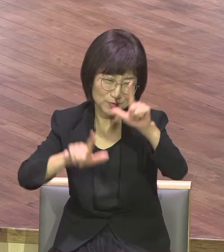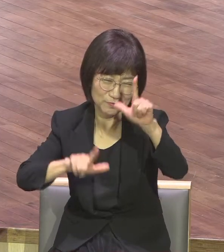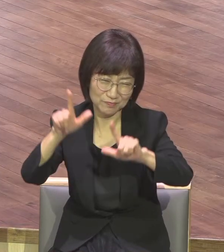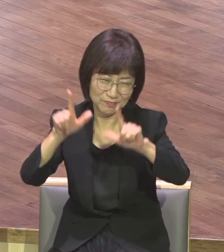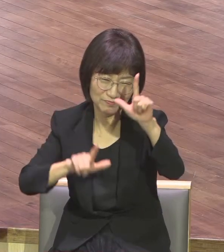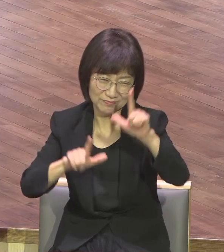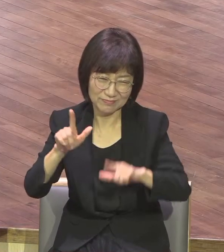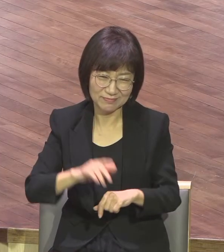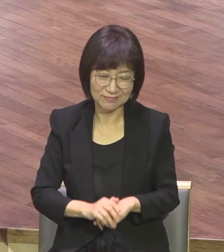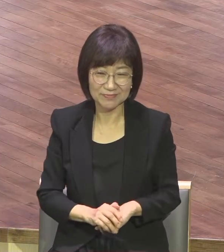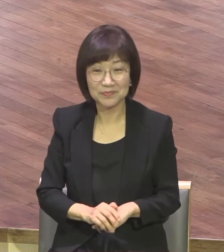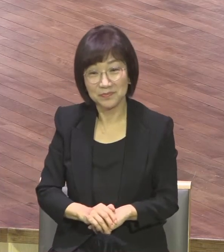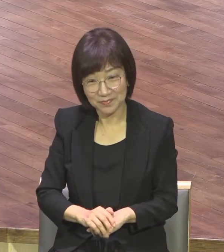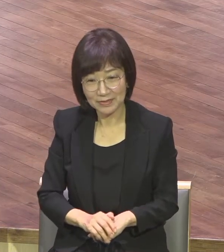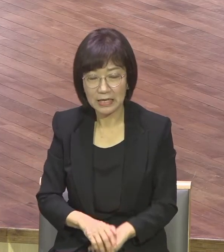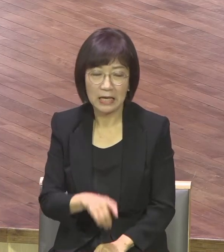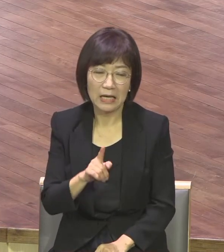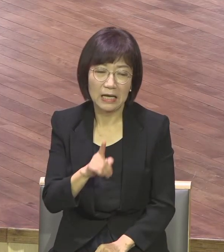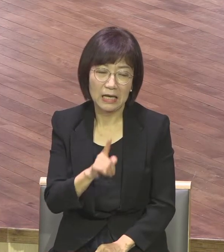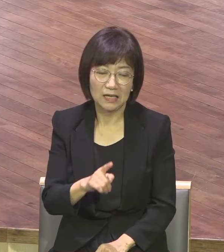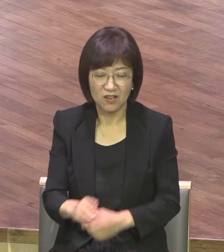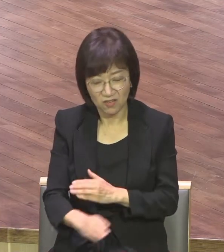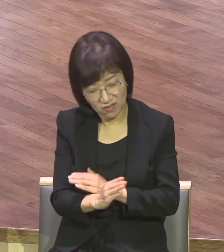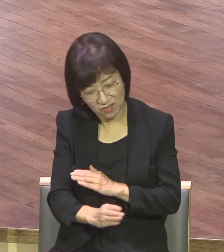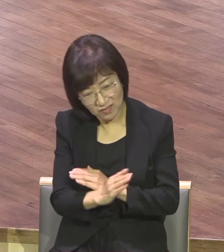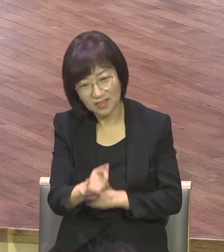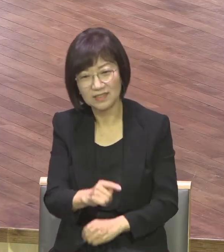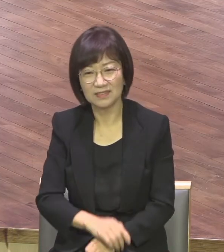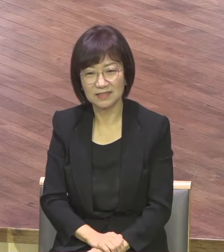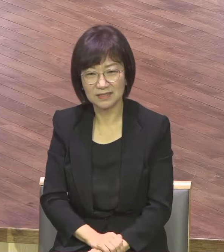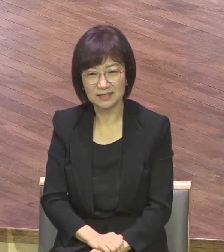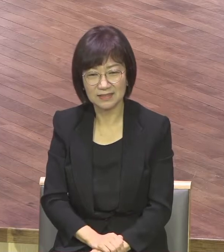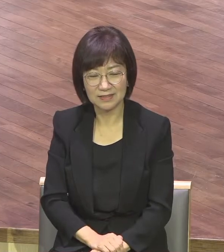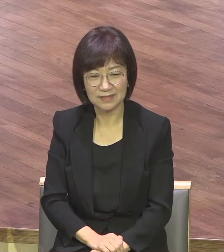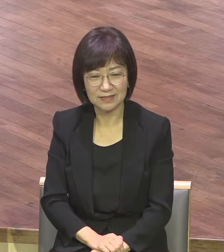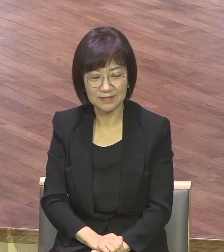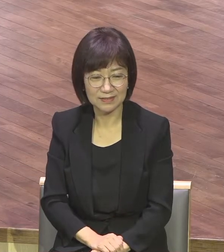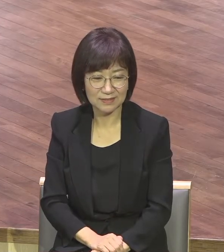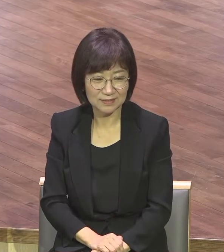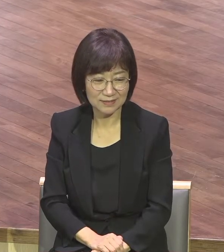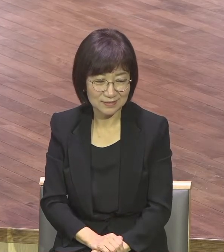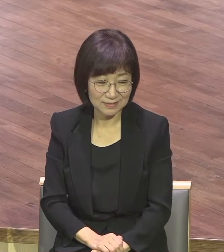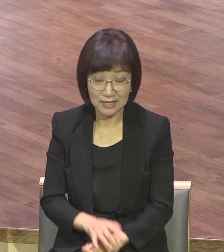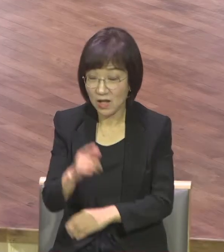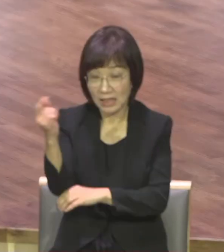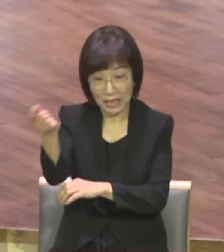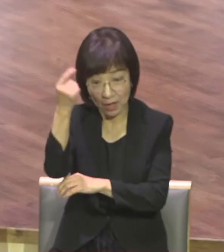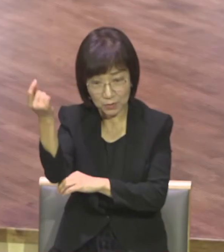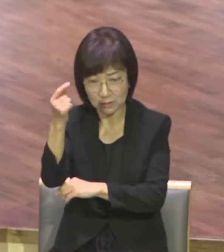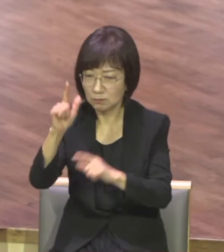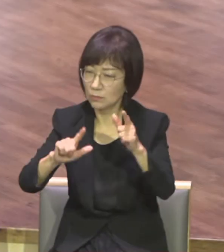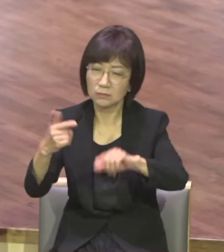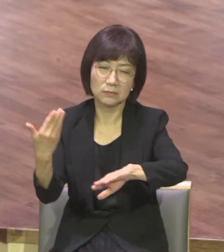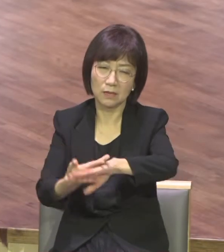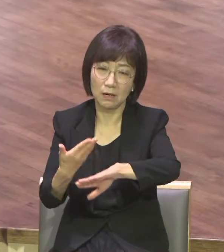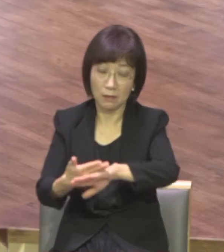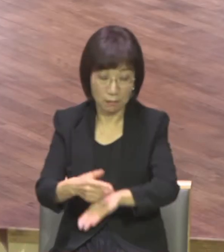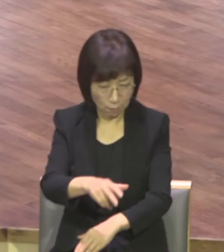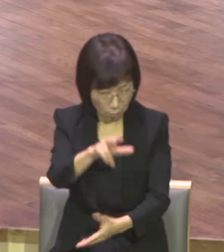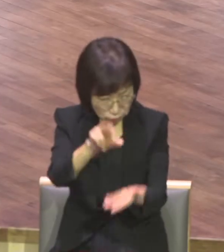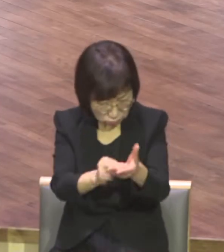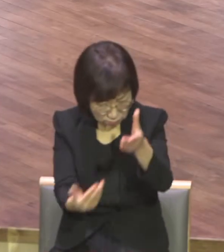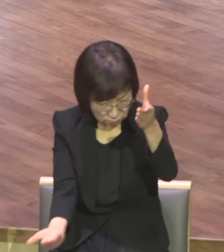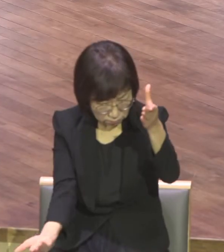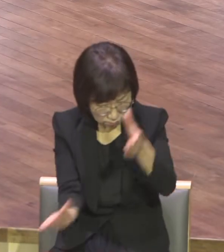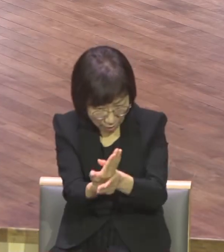이런 사람은 완전히 속는 겁니다. 완전히 속는. 다윗의 수준은 달랐어요. 오히려 그 사건